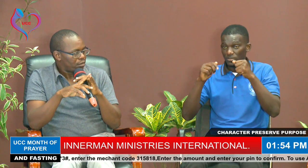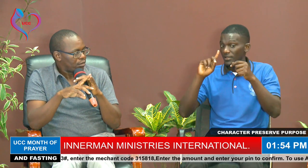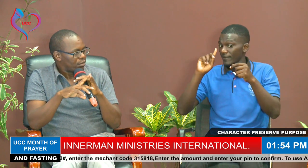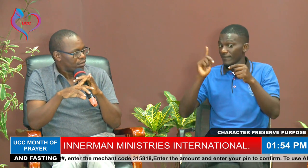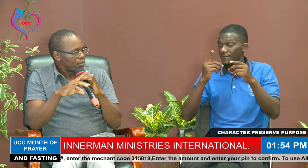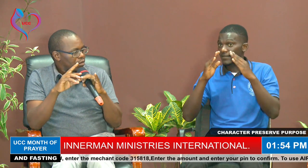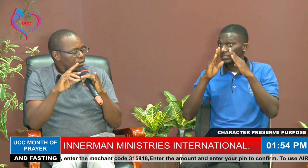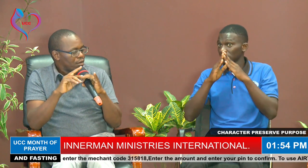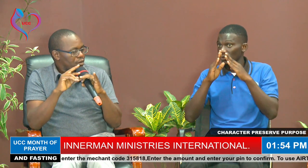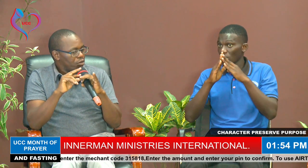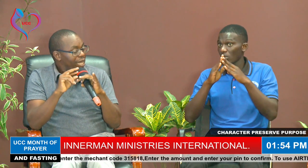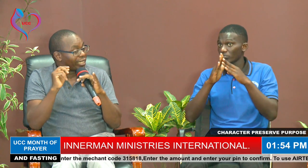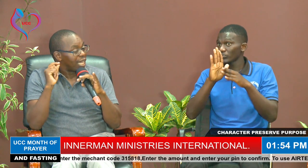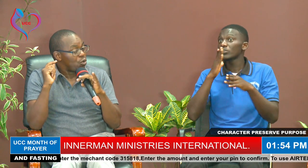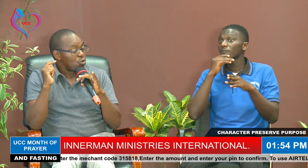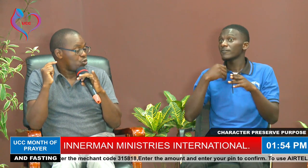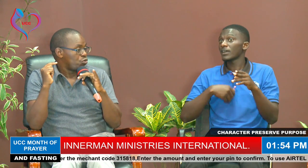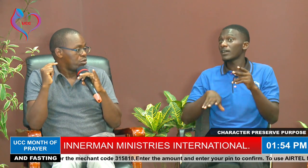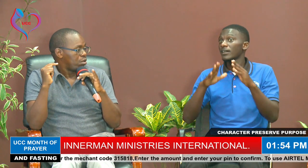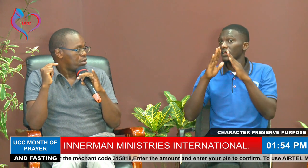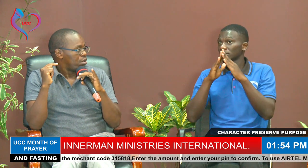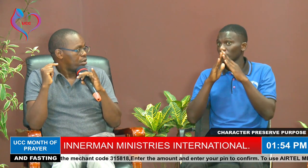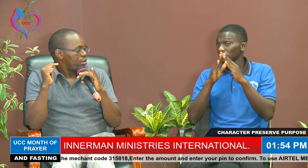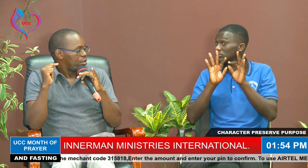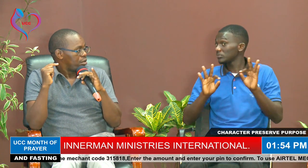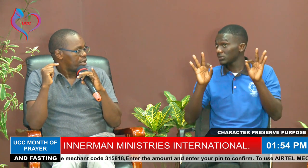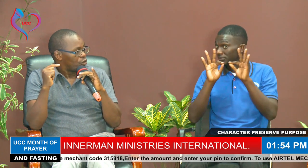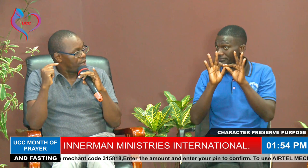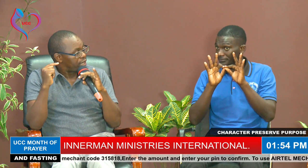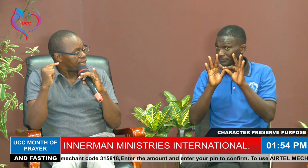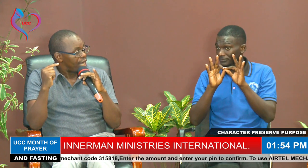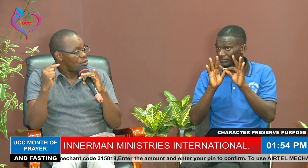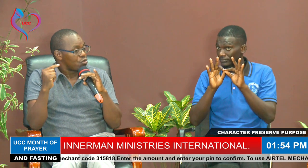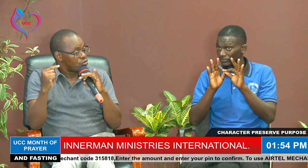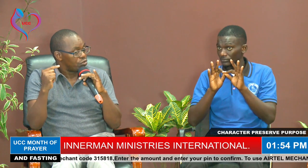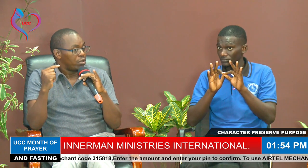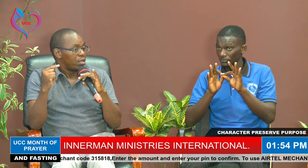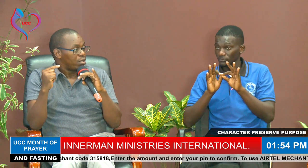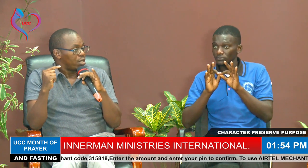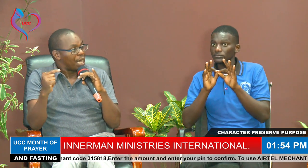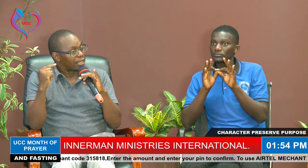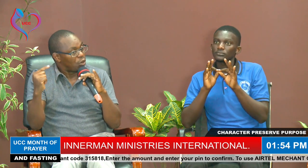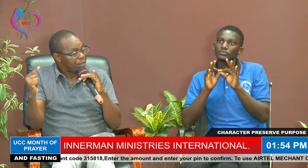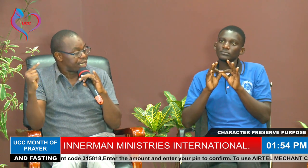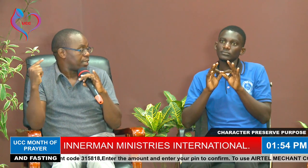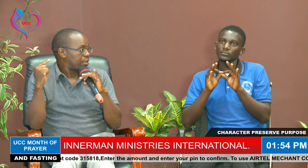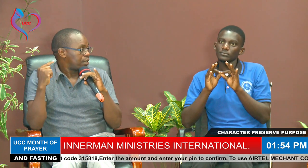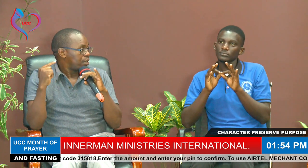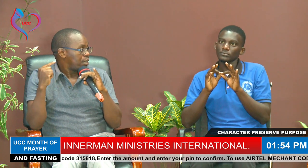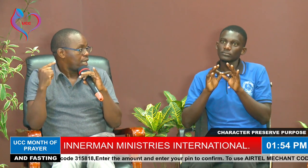ya kitawo nyumba ya kitawo nkuru nyumba ya kitawo nkuru ebanja obedience as